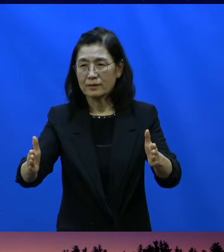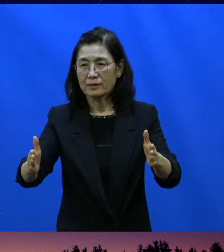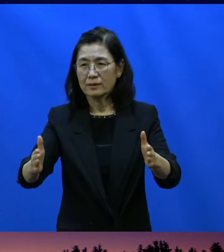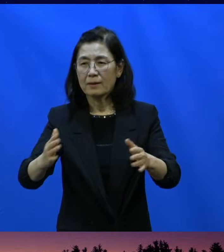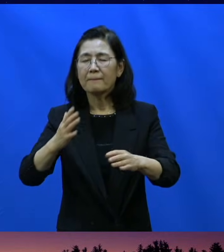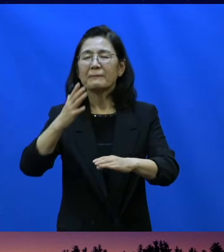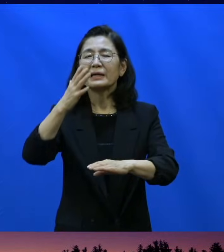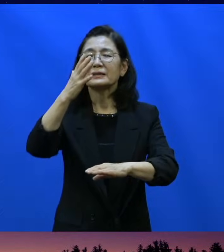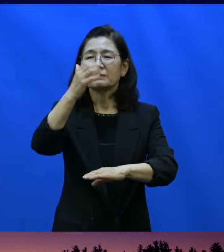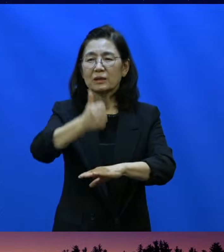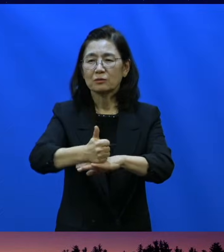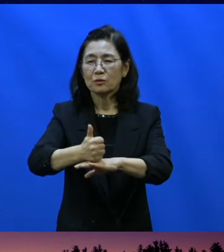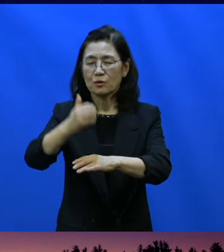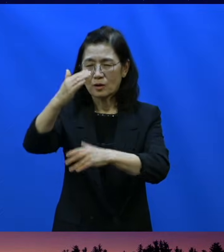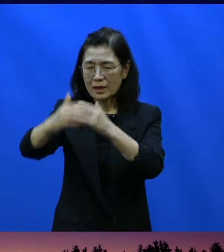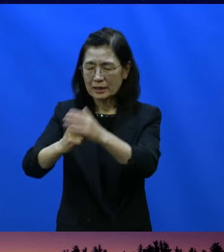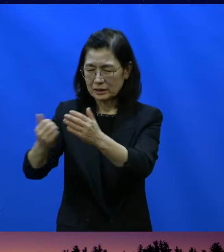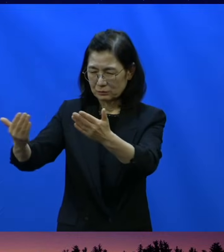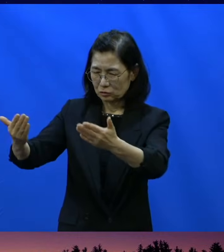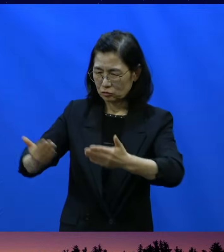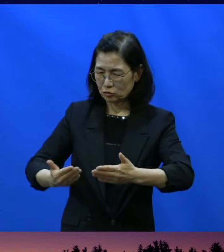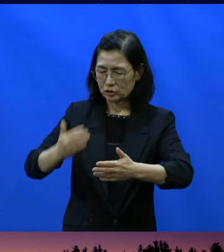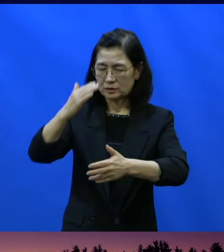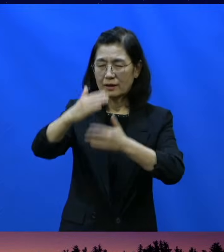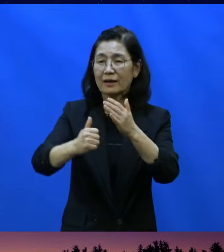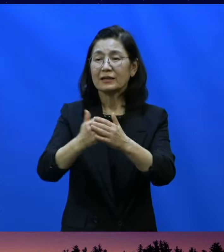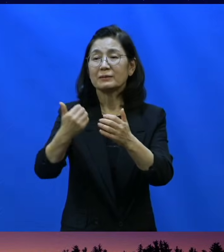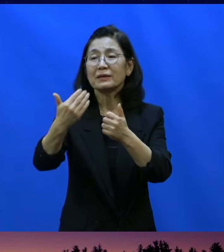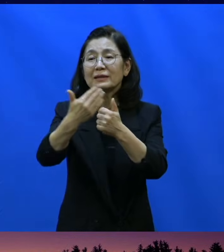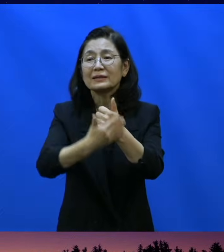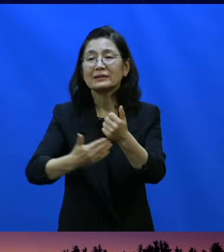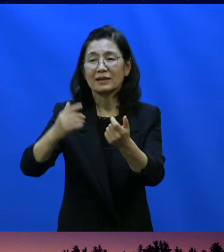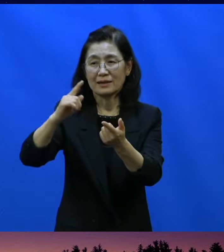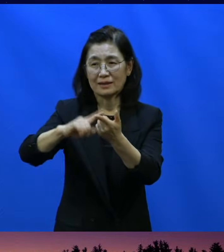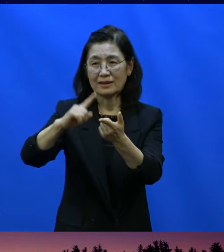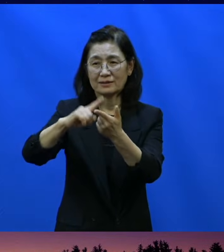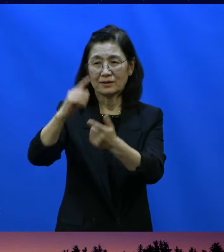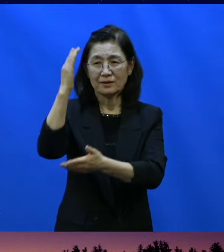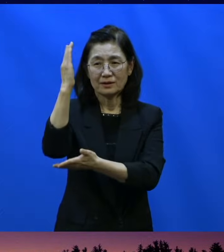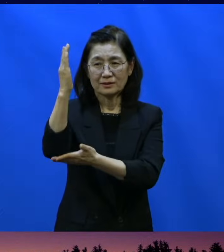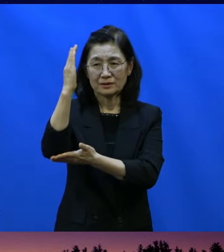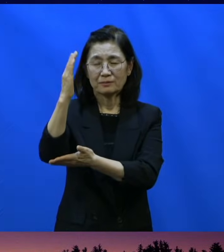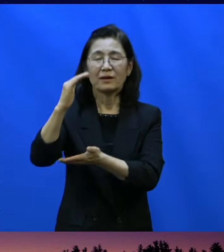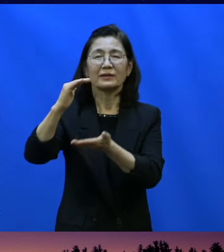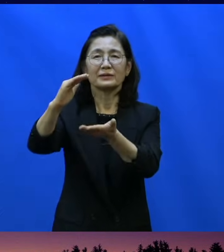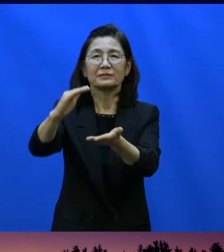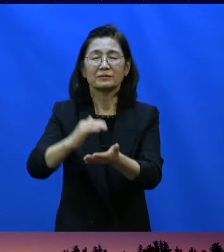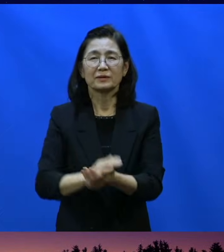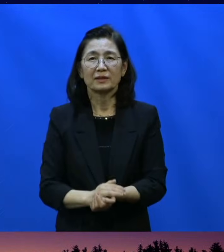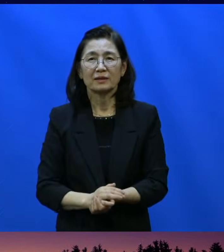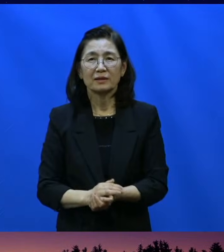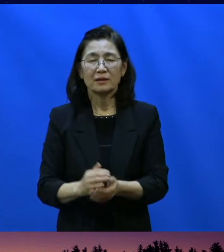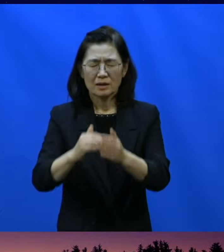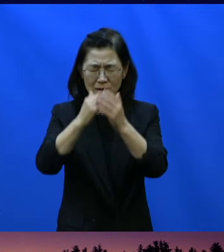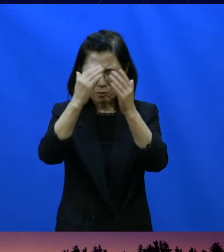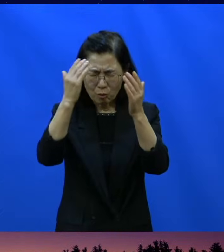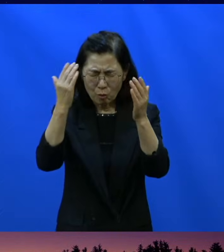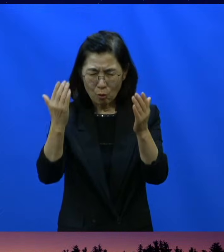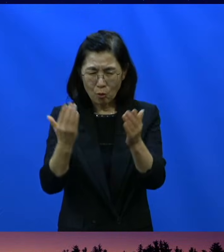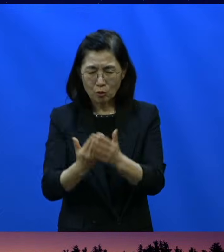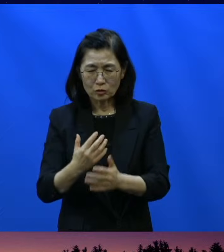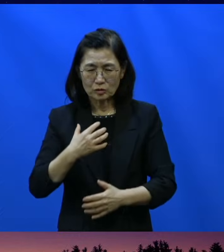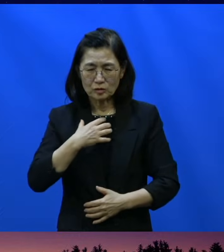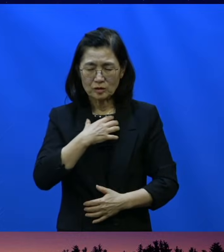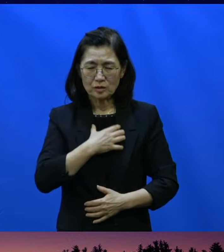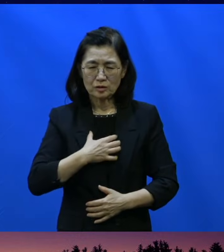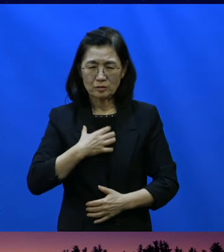하나님이 저에게 주신 말씀인데요, 그 은혜가 모든 것을 여러분들의 삶을 덮으시는, 그래서